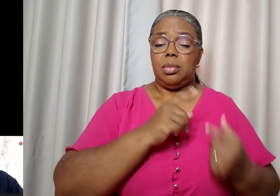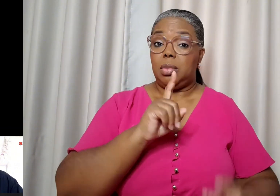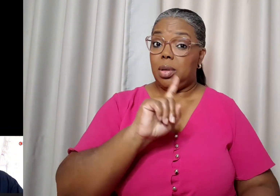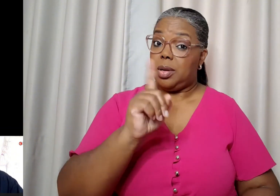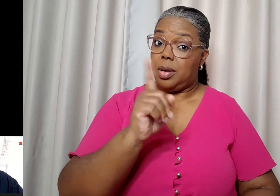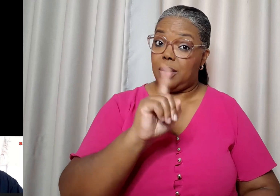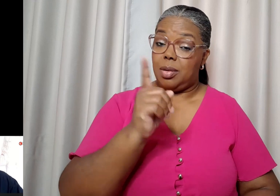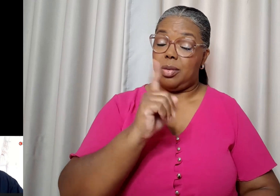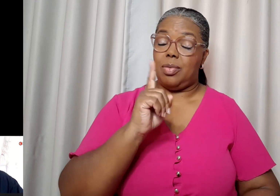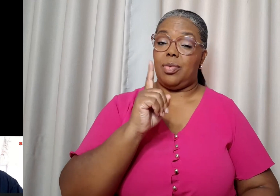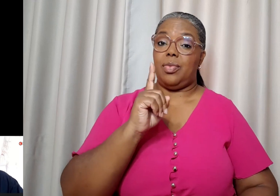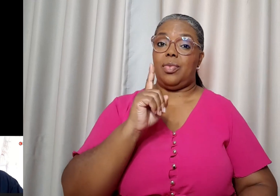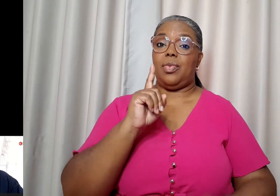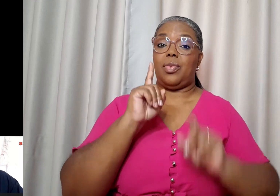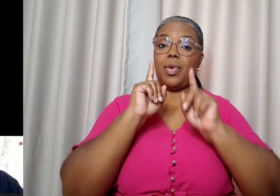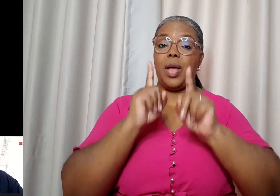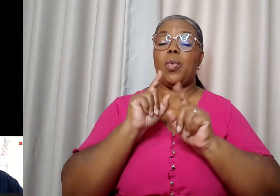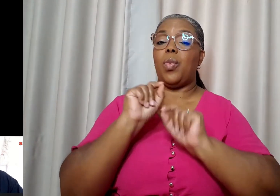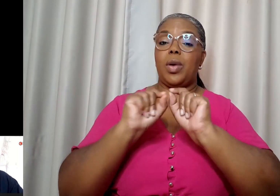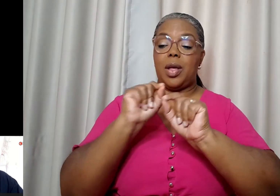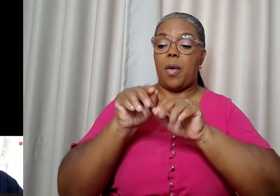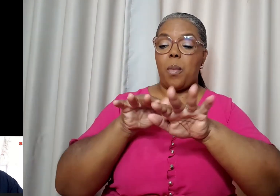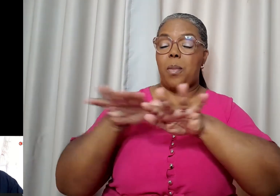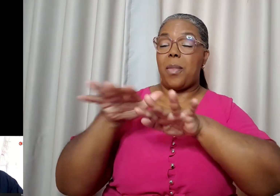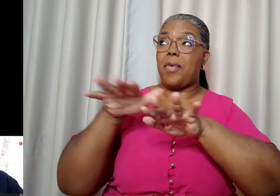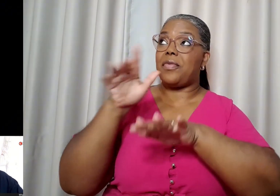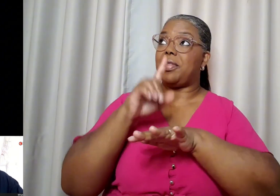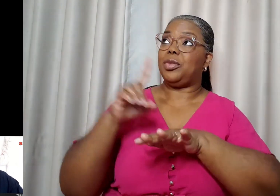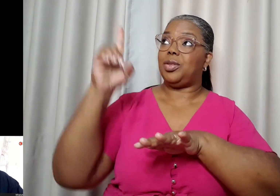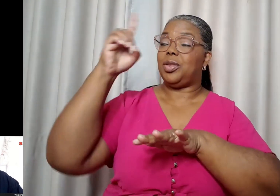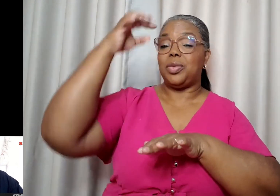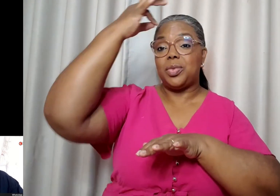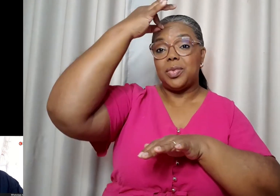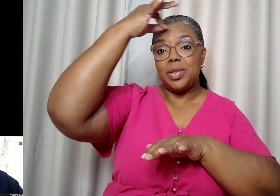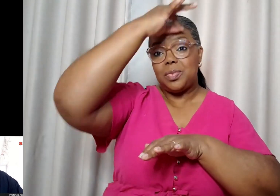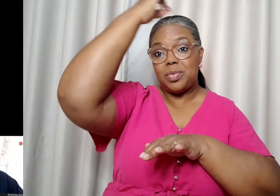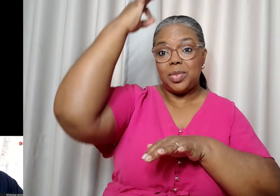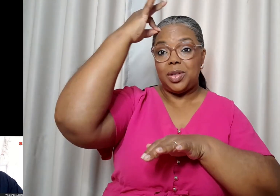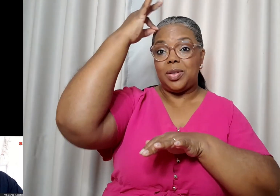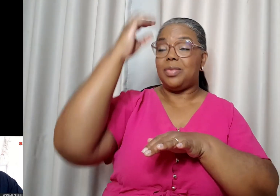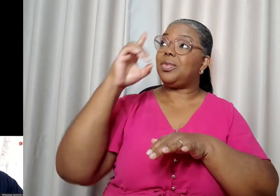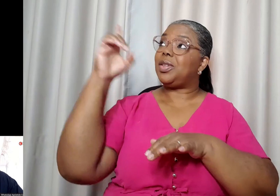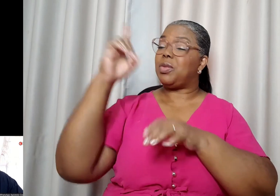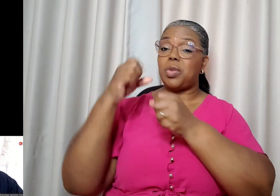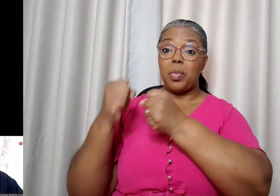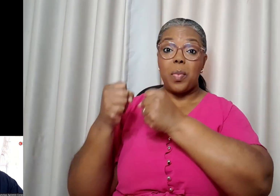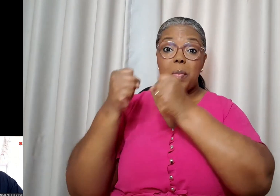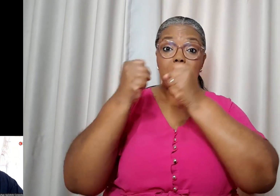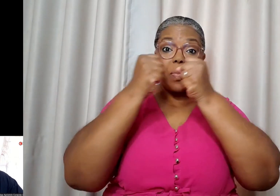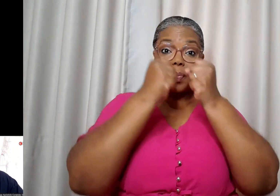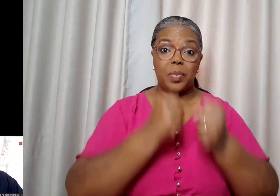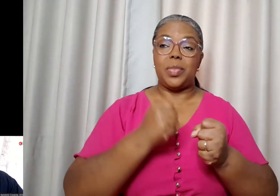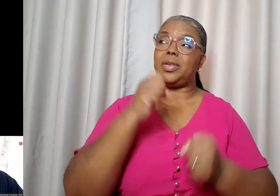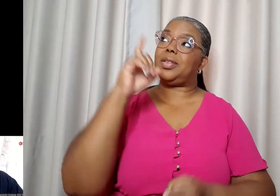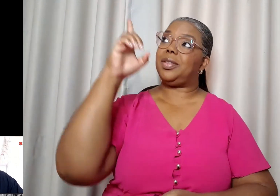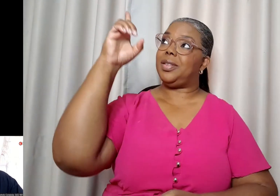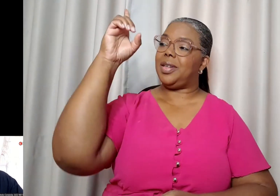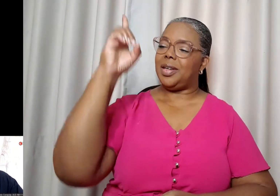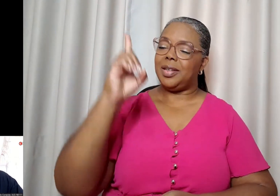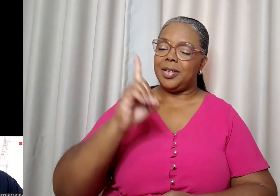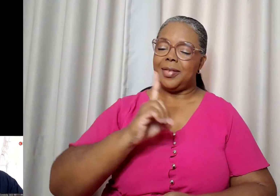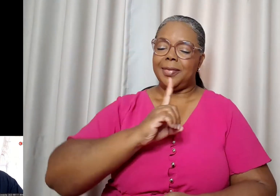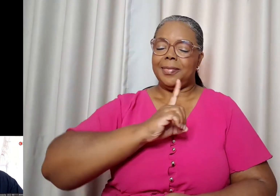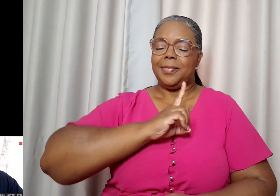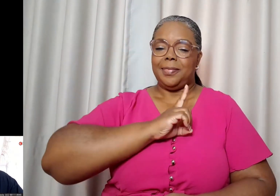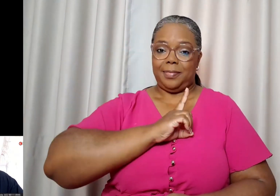o mover de Deus, é o Espírito Santo de Deus, é o poder de Deus. Mas não é por isso que você vai